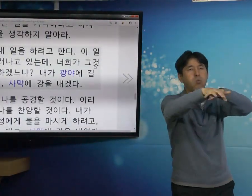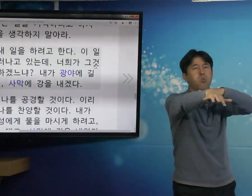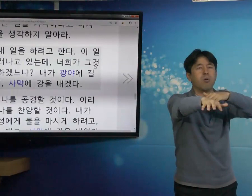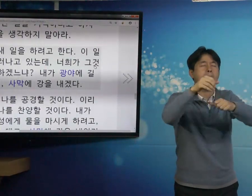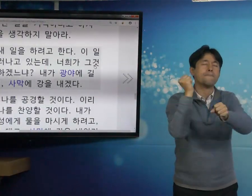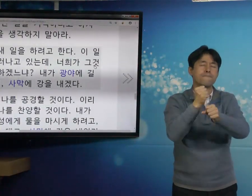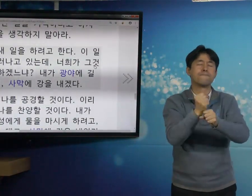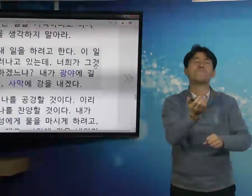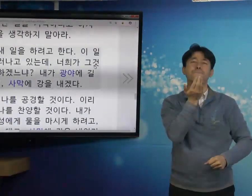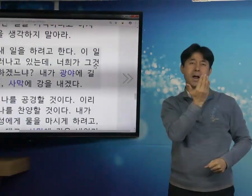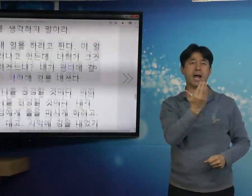강을 내겠다.